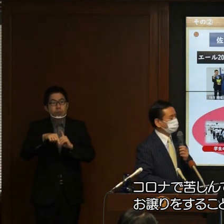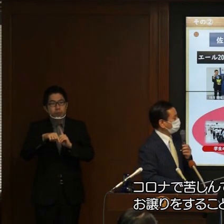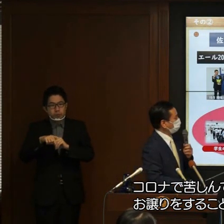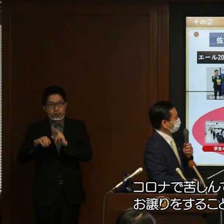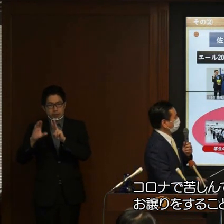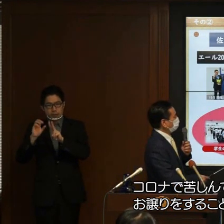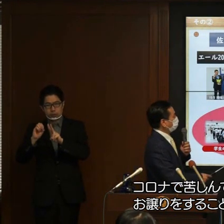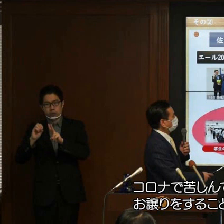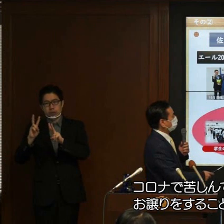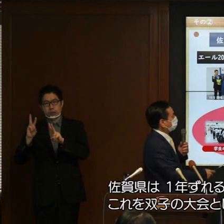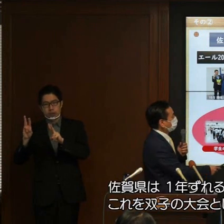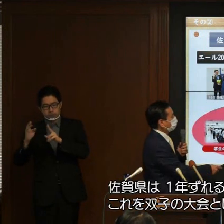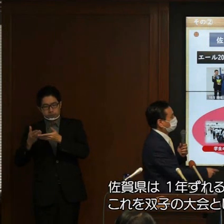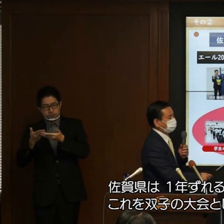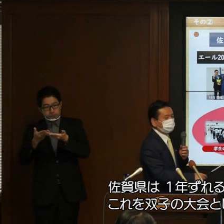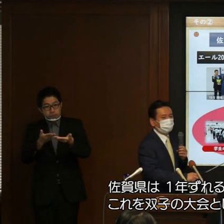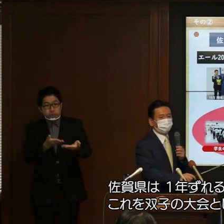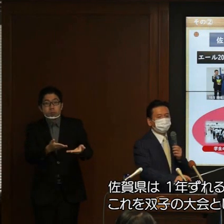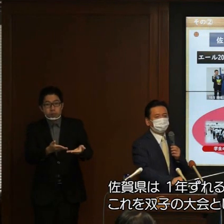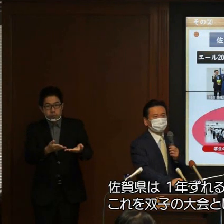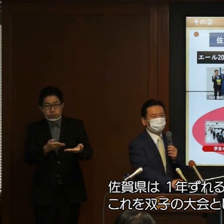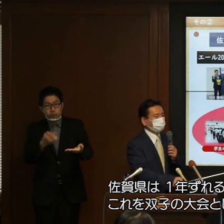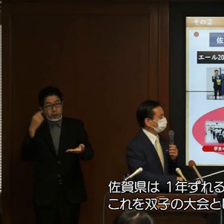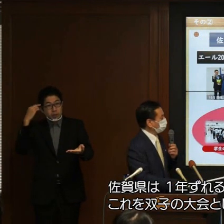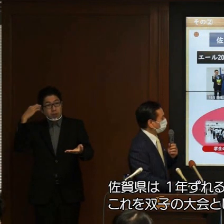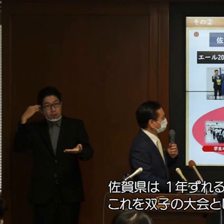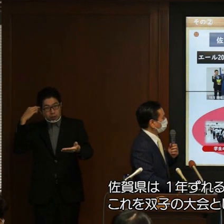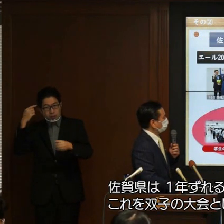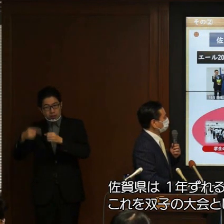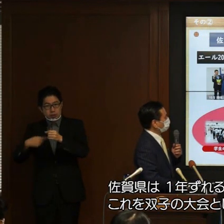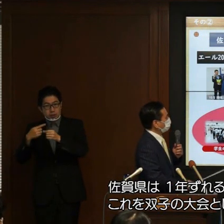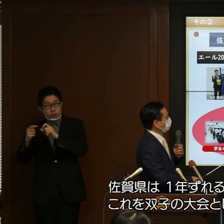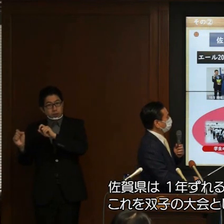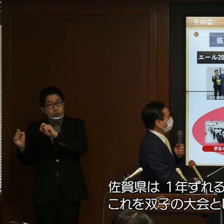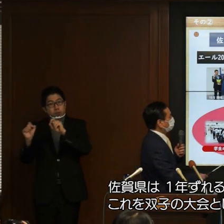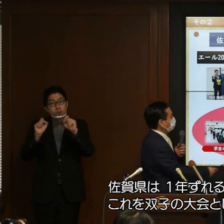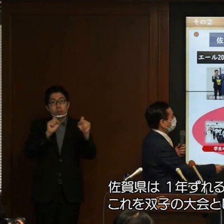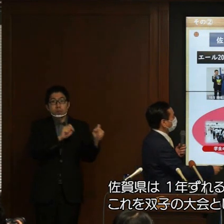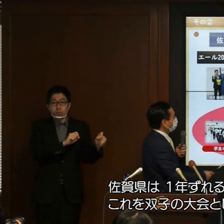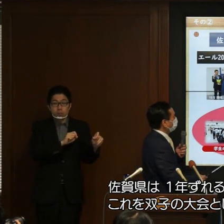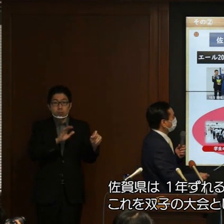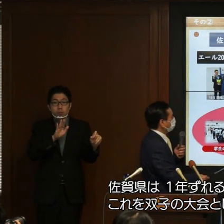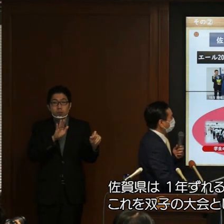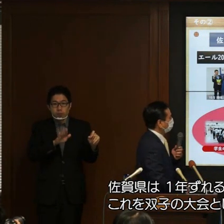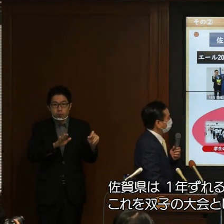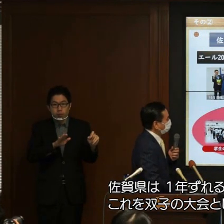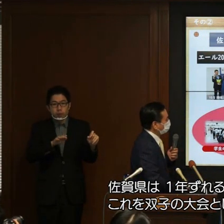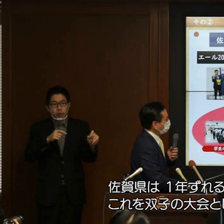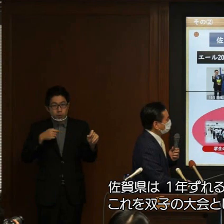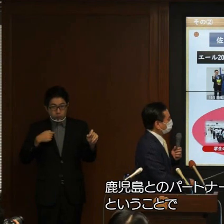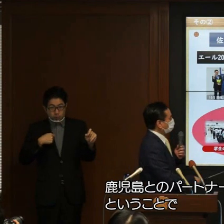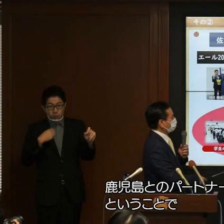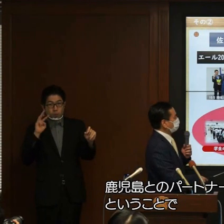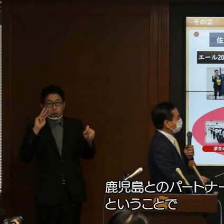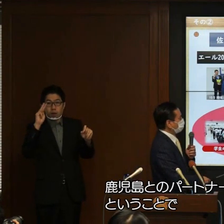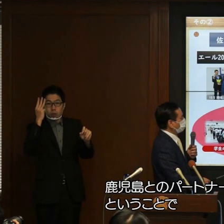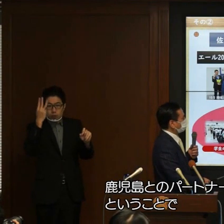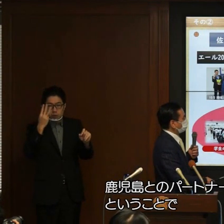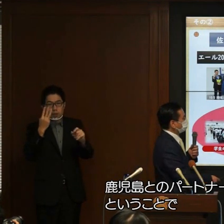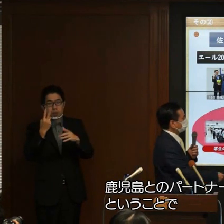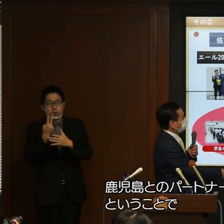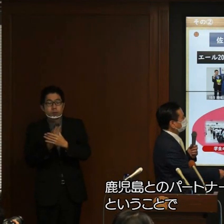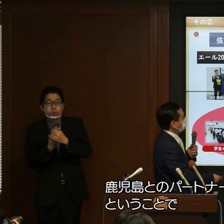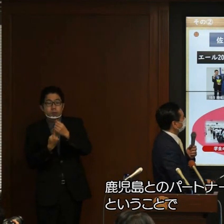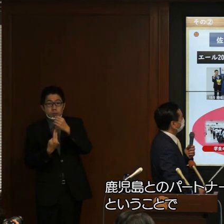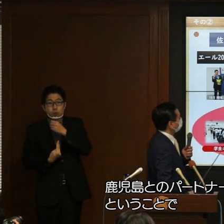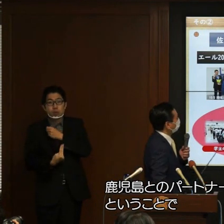ることになりまして、佐賀県は1年ずれるということになりましたが、これを双子の大会として、鹿児島さんとパ